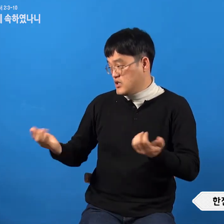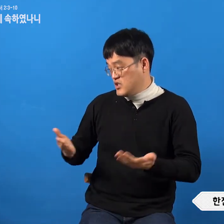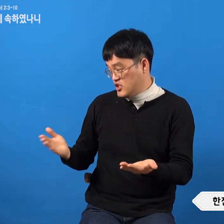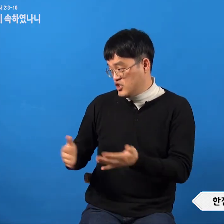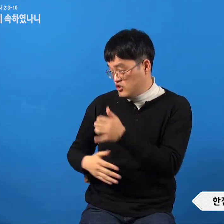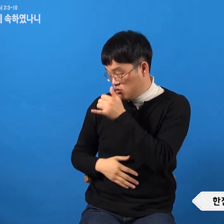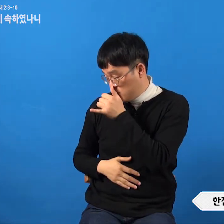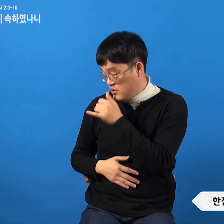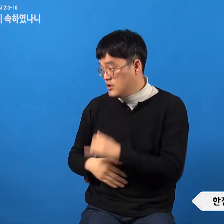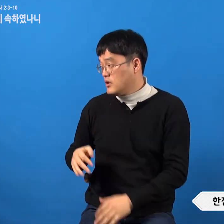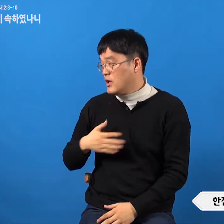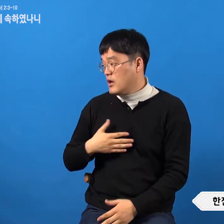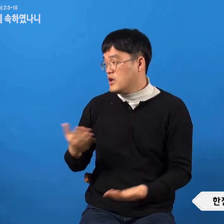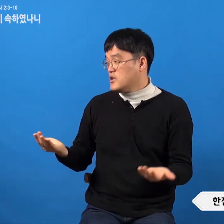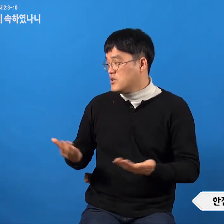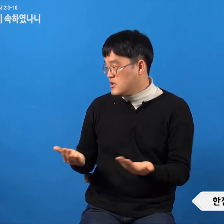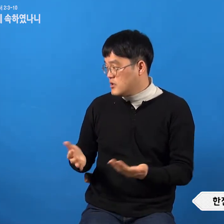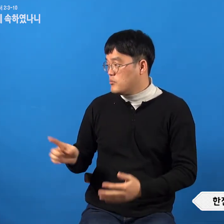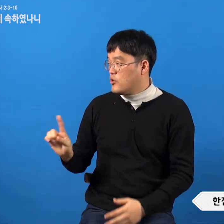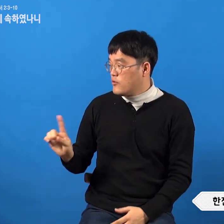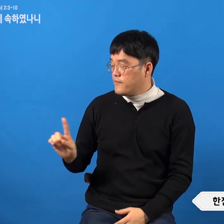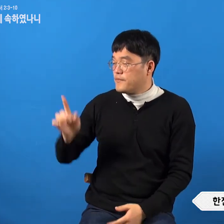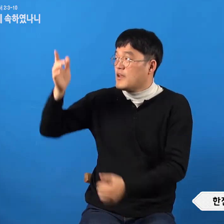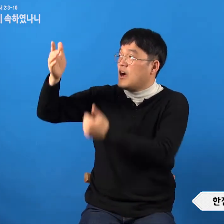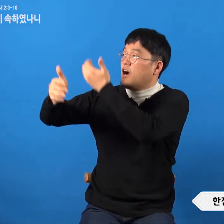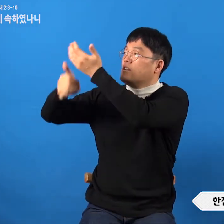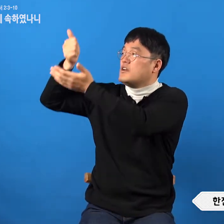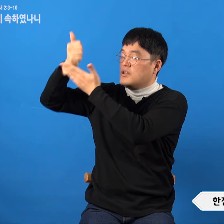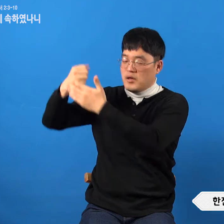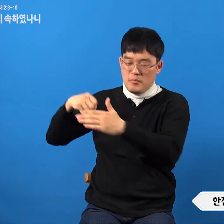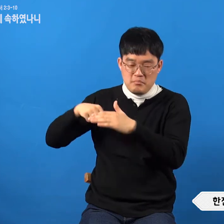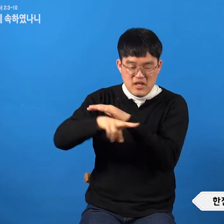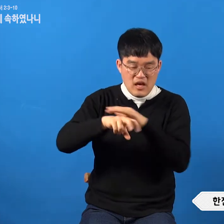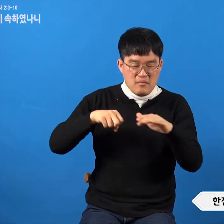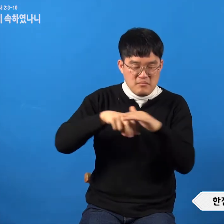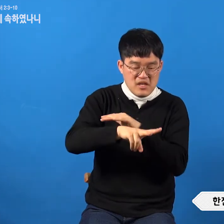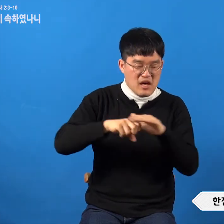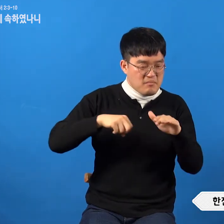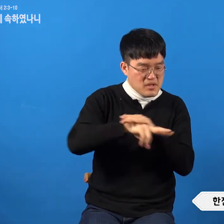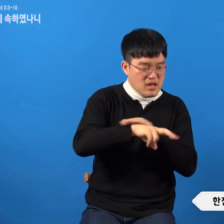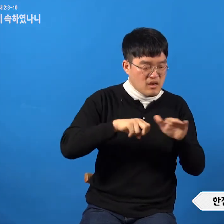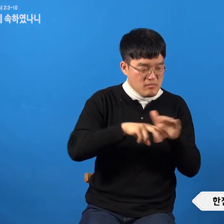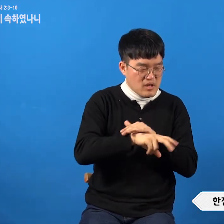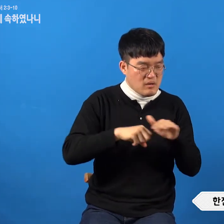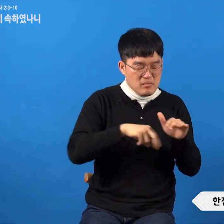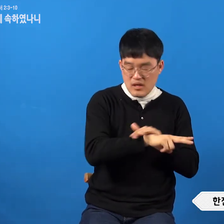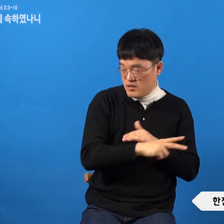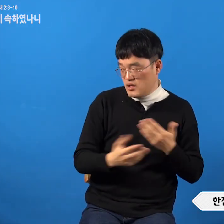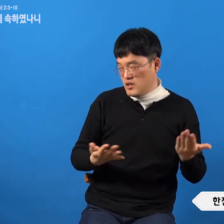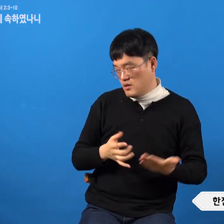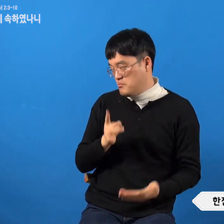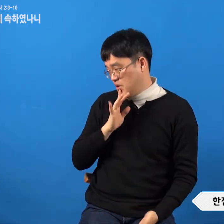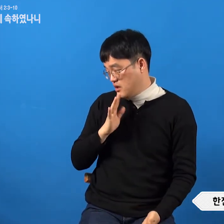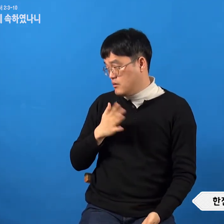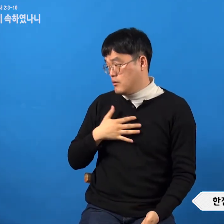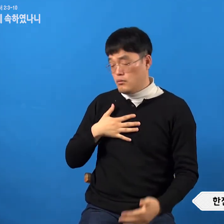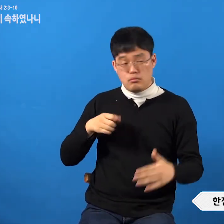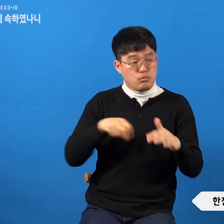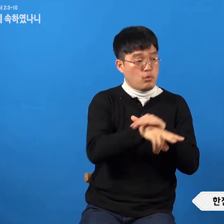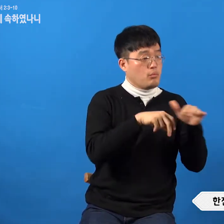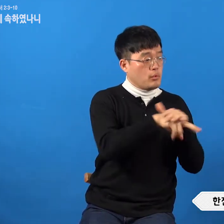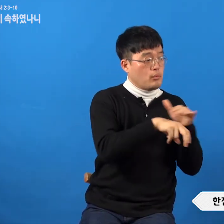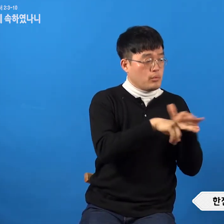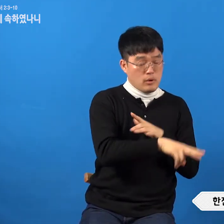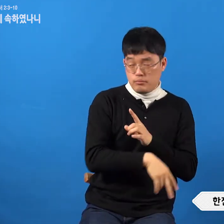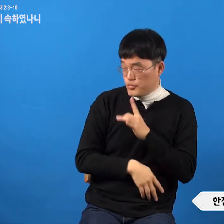있었습니다. 제가 한 일은 하나님을 피해서 달아나는 것이었습니다. 저는 도망친